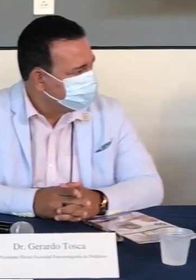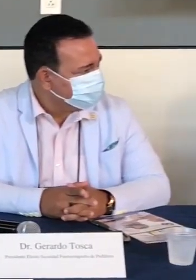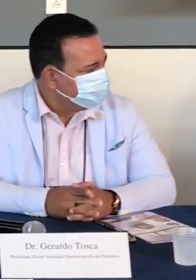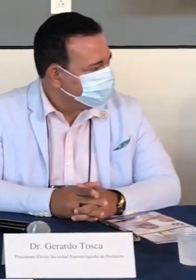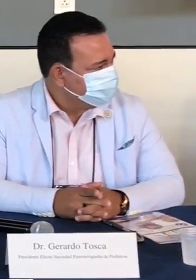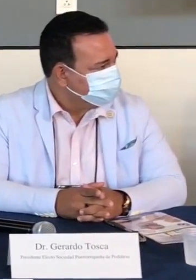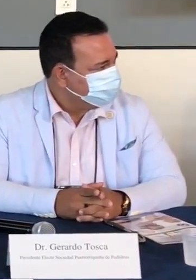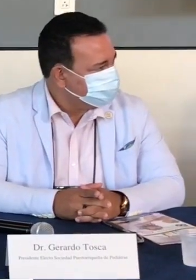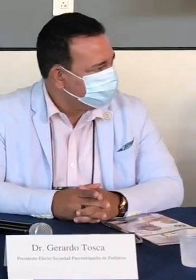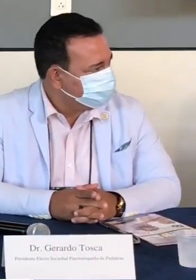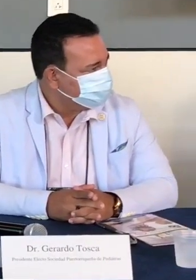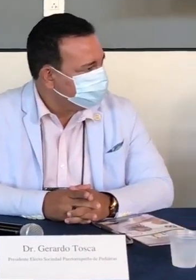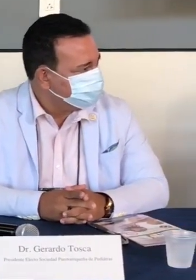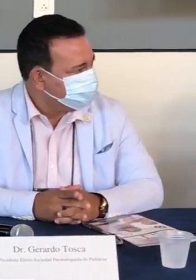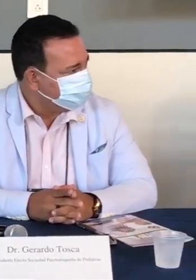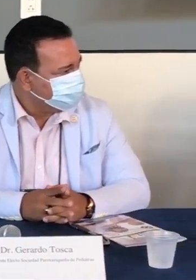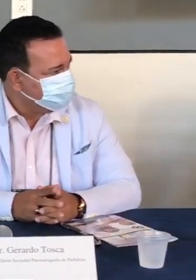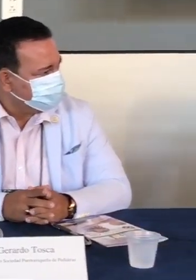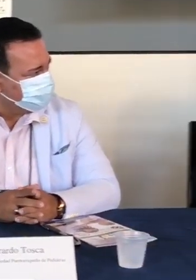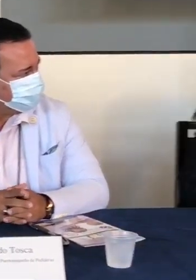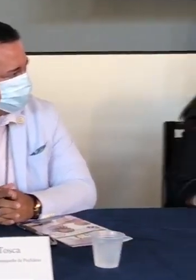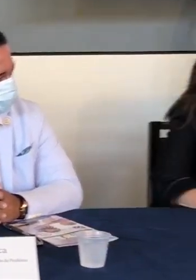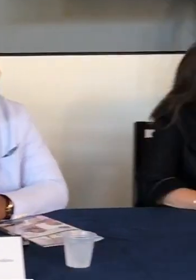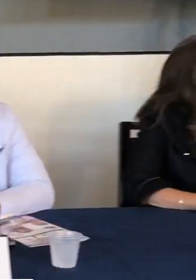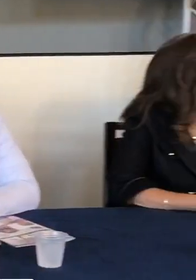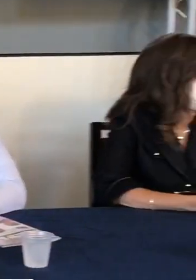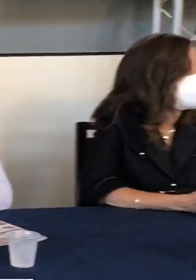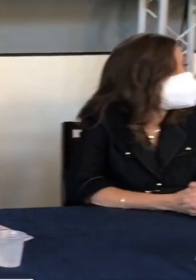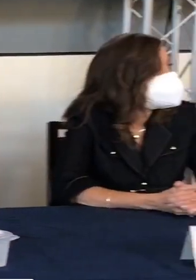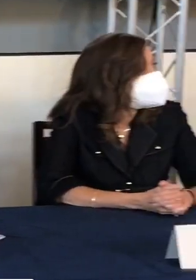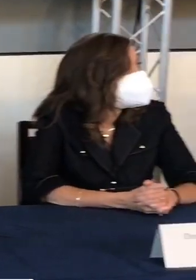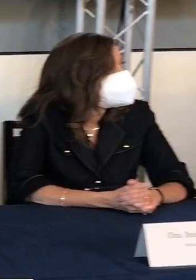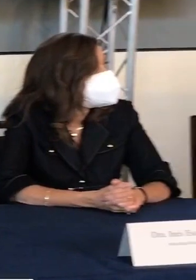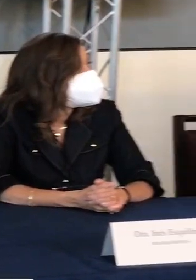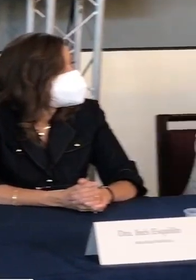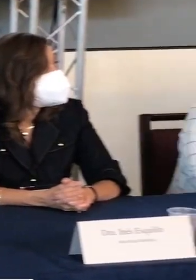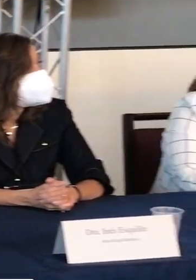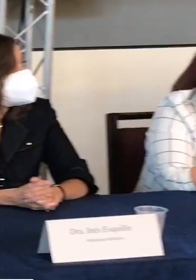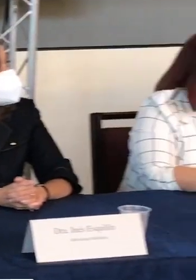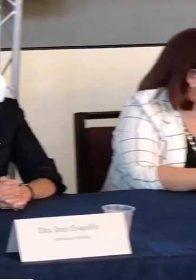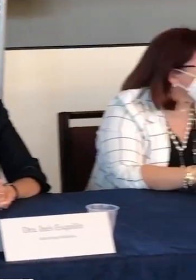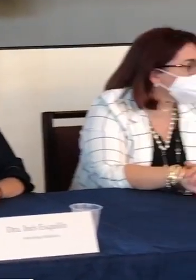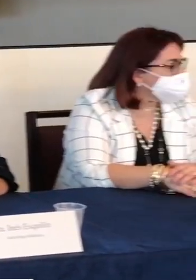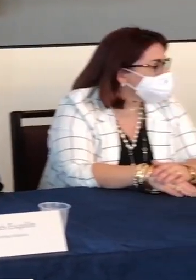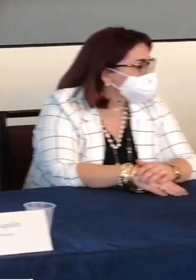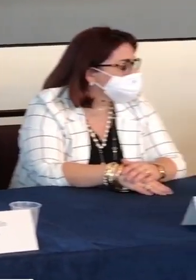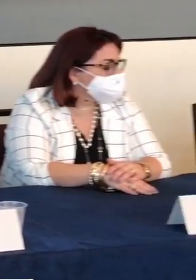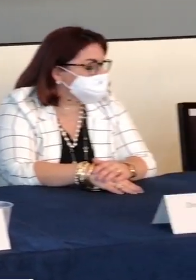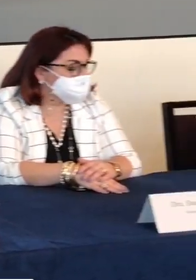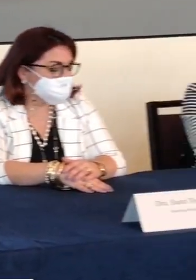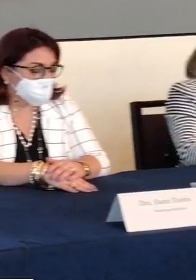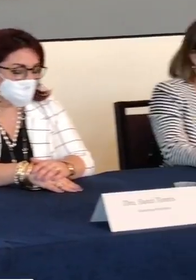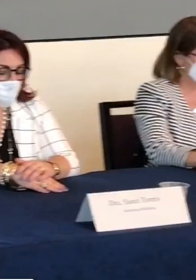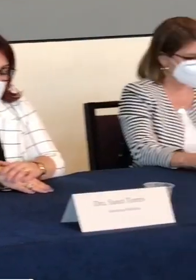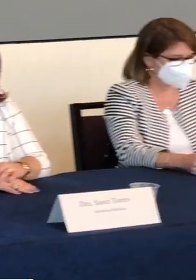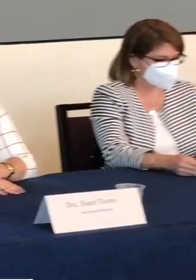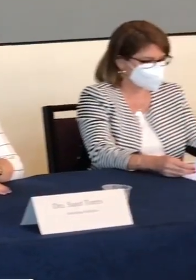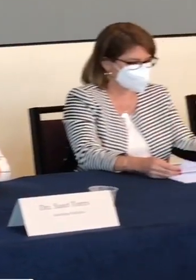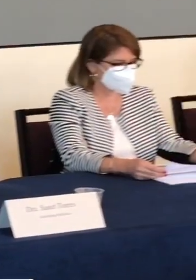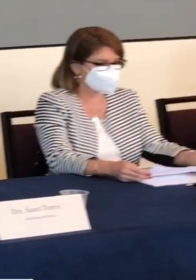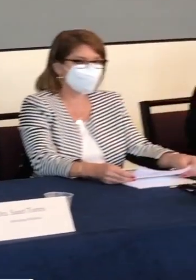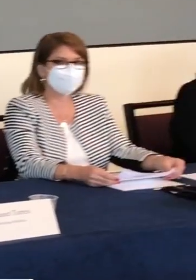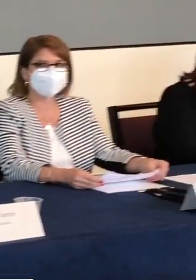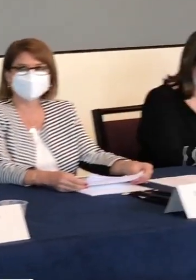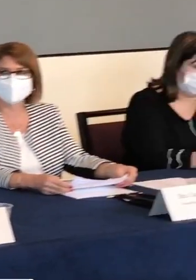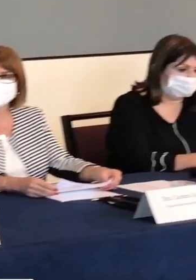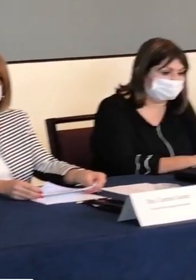Colegio de Médicos de Puerto Rico, pediatra y un ferviente creyente de la vacunación. Y